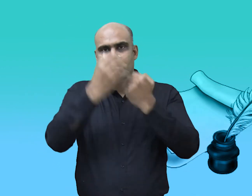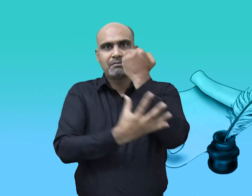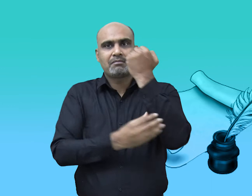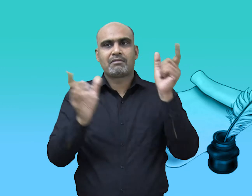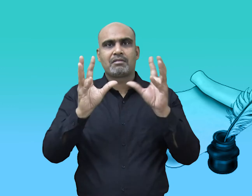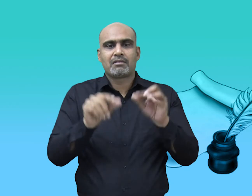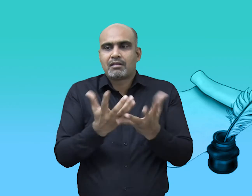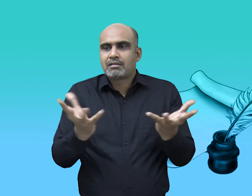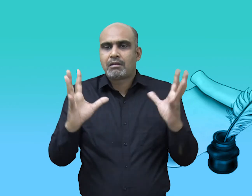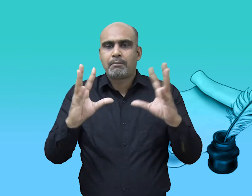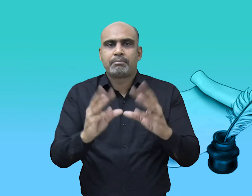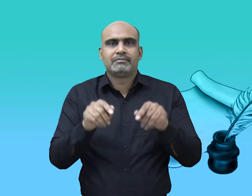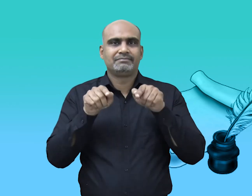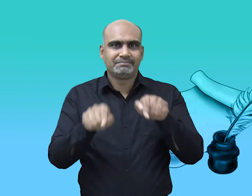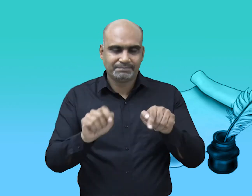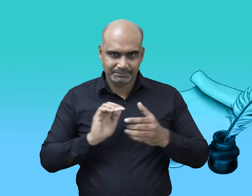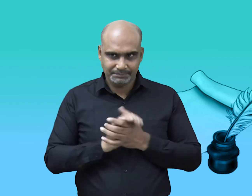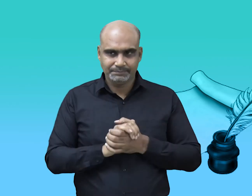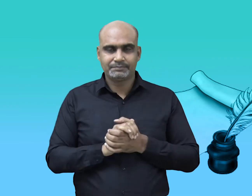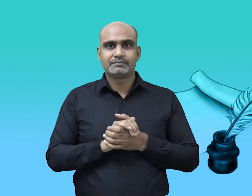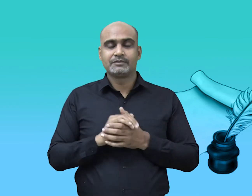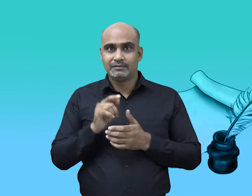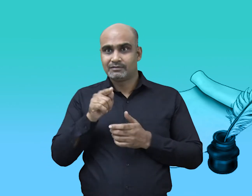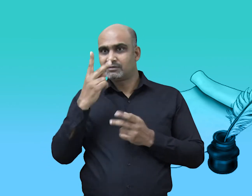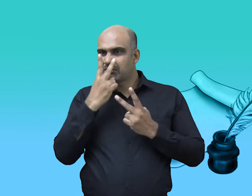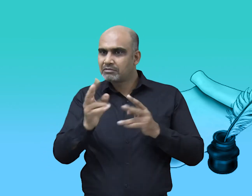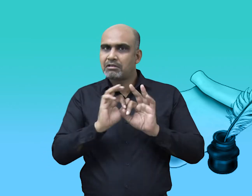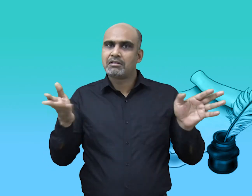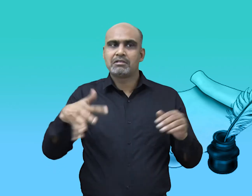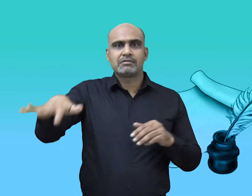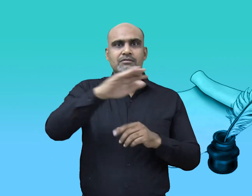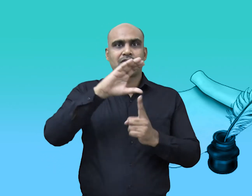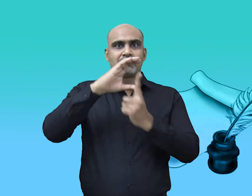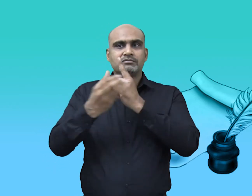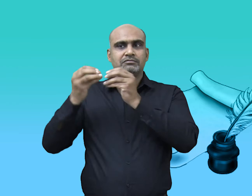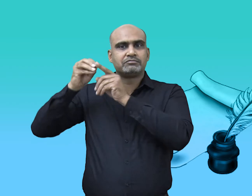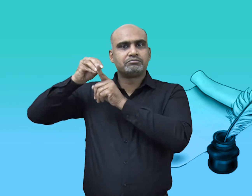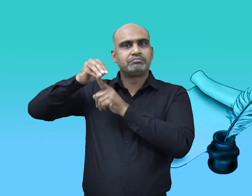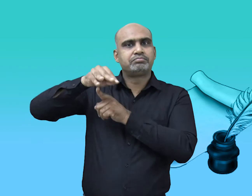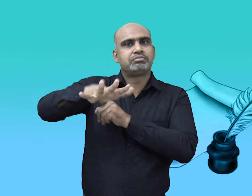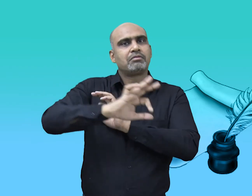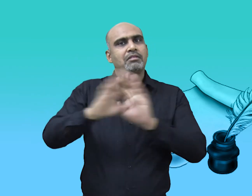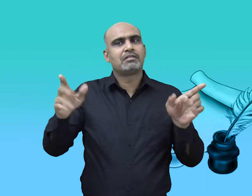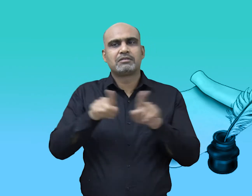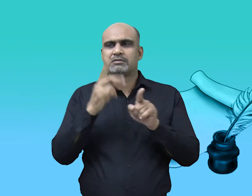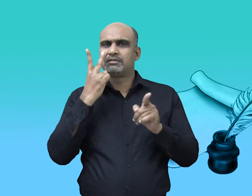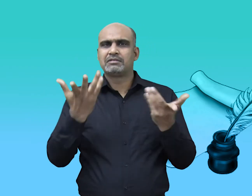प्राकृतिक संपदा धीरे धीरे कम होती गई। और इसके अलावा उन आक्रमणकारियों की वजह से हमारे देश की